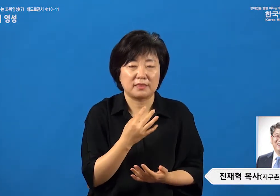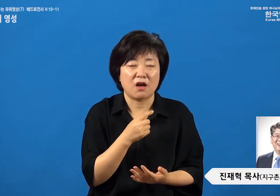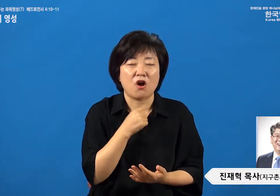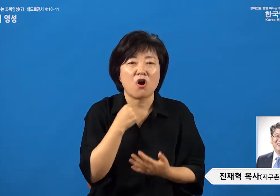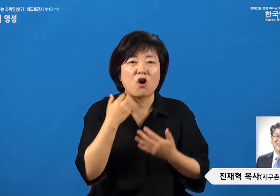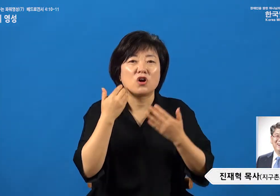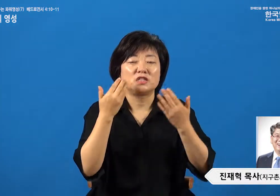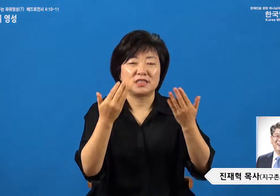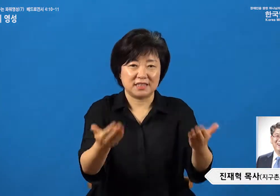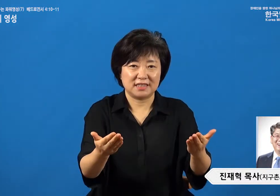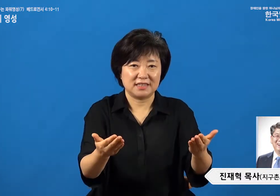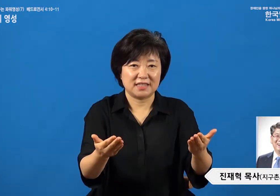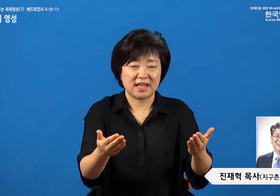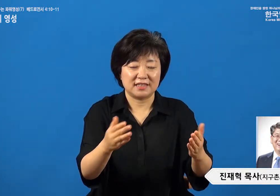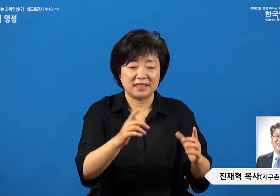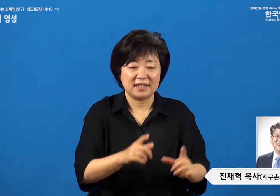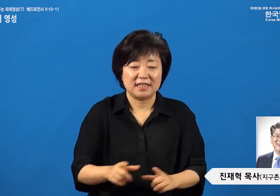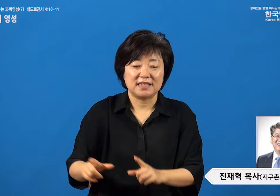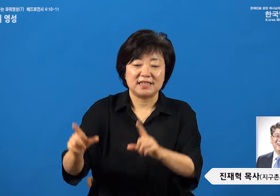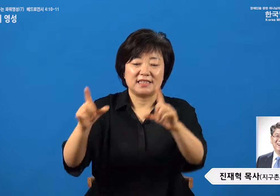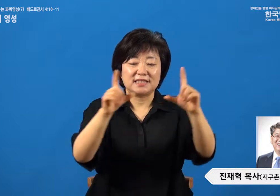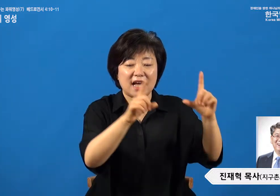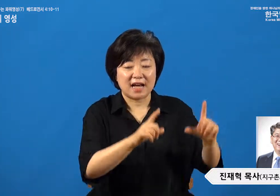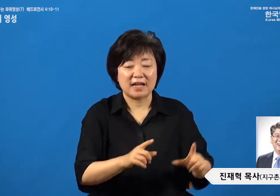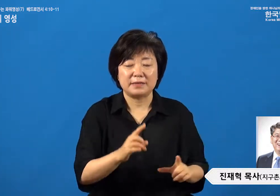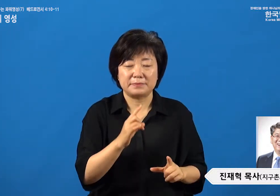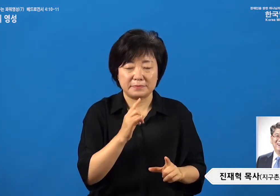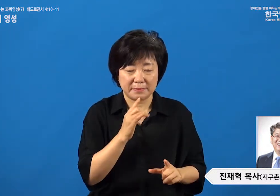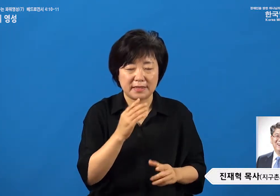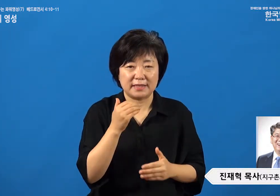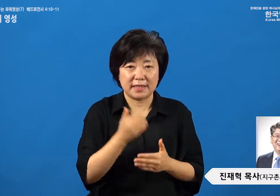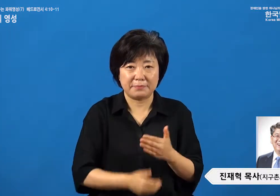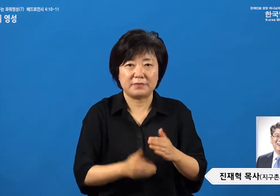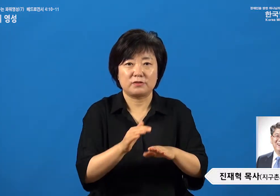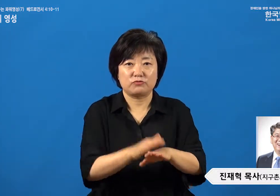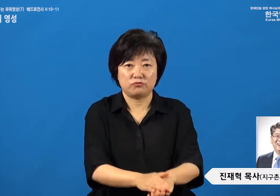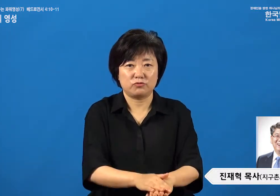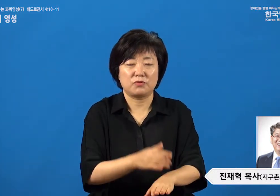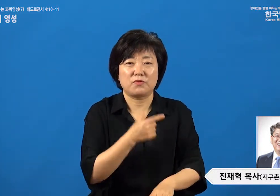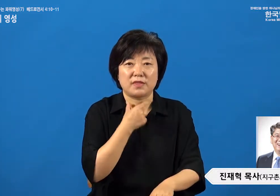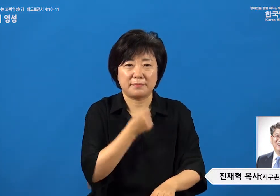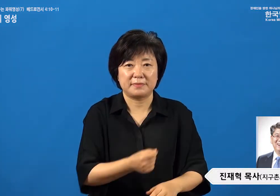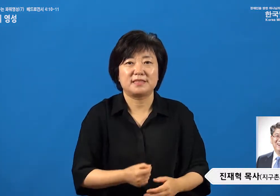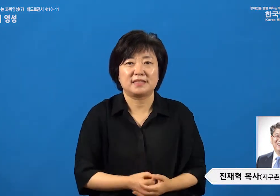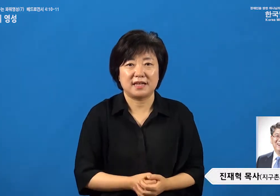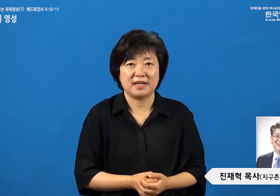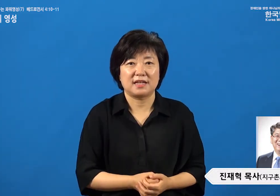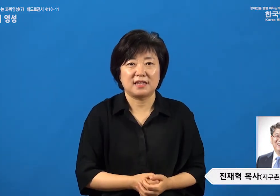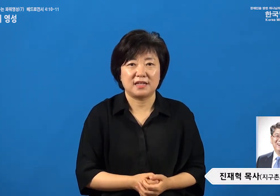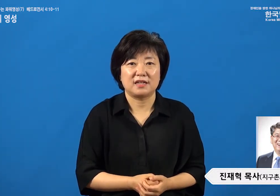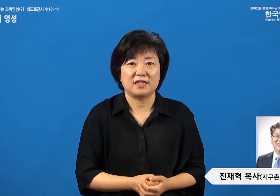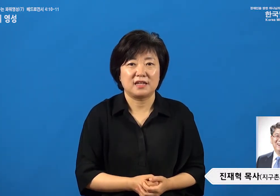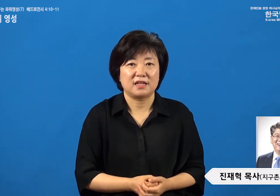다만 헌신된 생애를 남기기 원합니다.